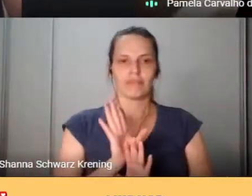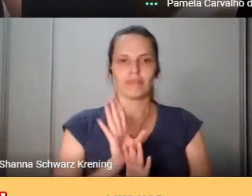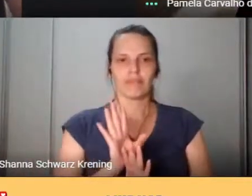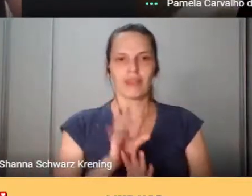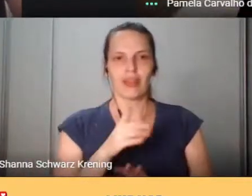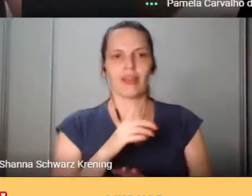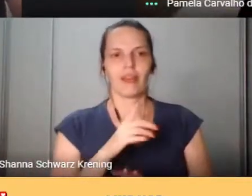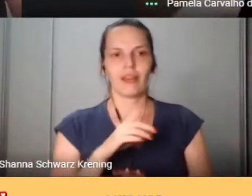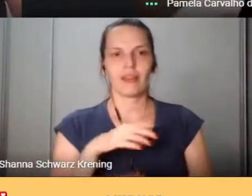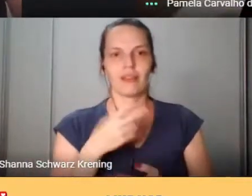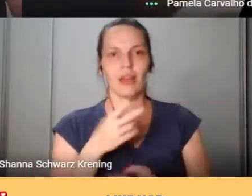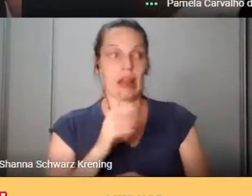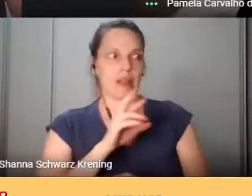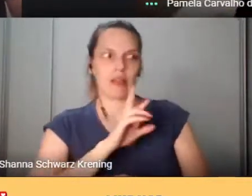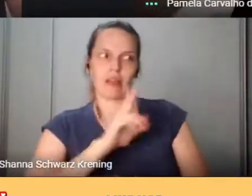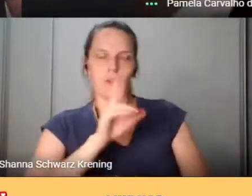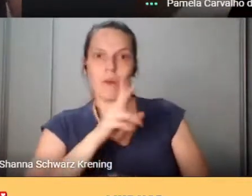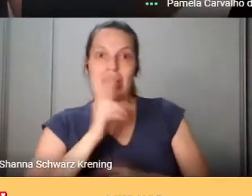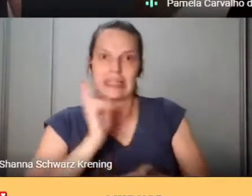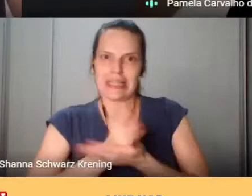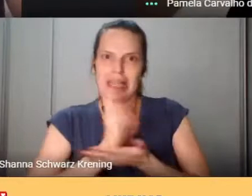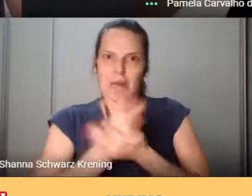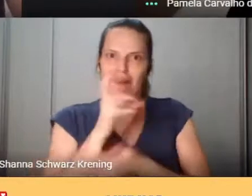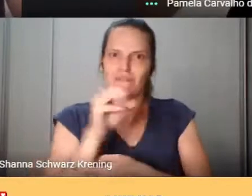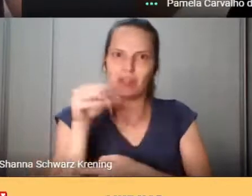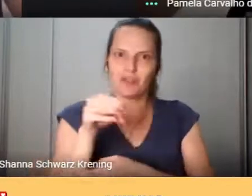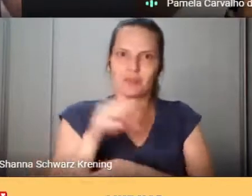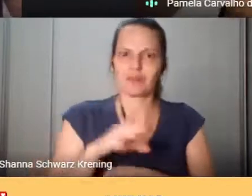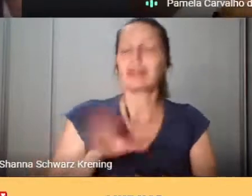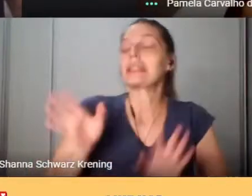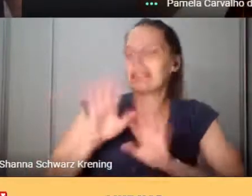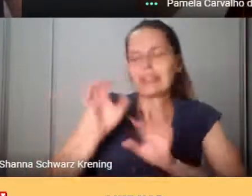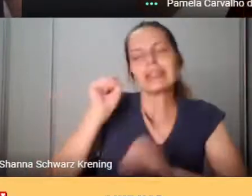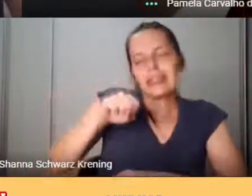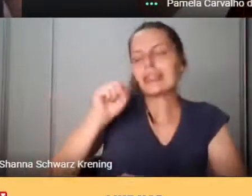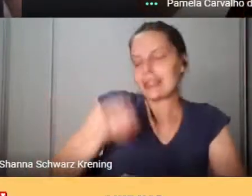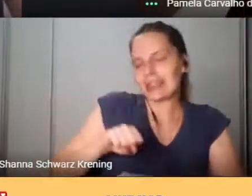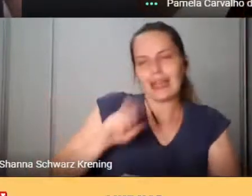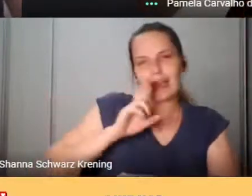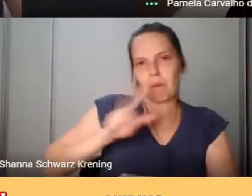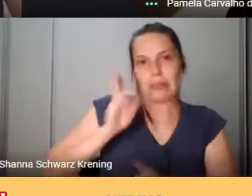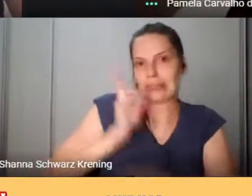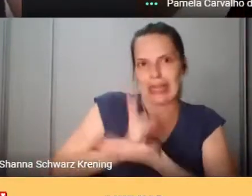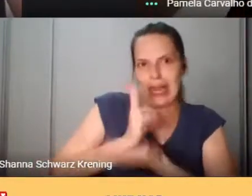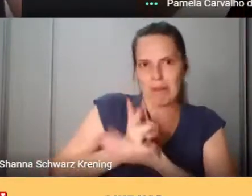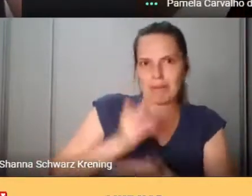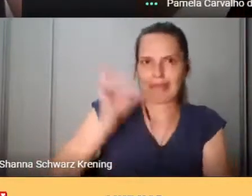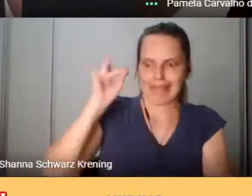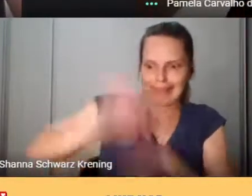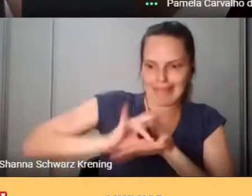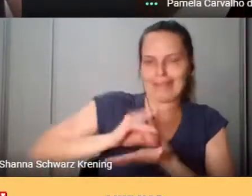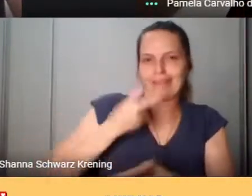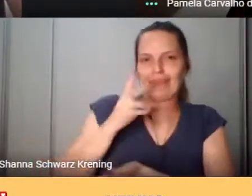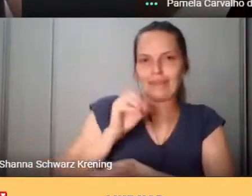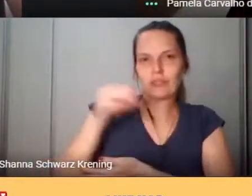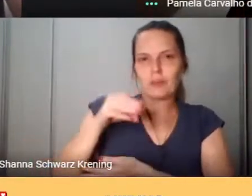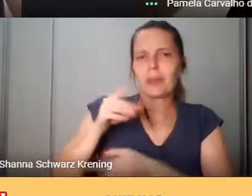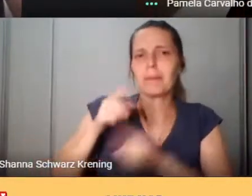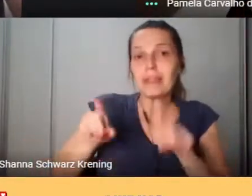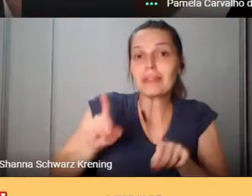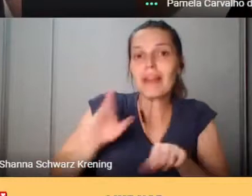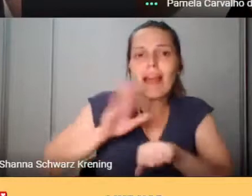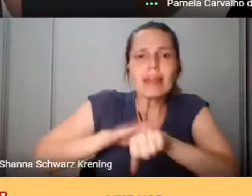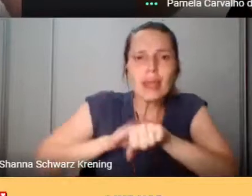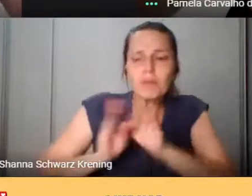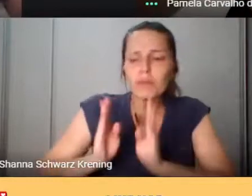minutos, né? aqueles 20 minutos organizam? Sim, nem sempre, mas assim, um tempinho, né? De uns 10, 20 minutos, assim, para